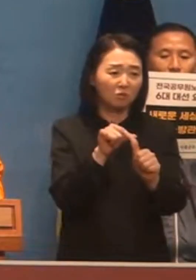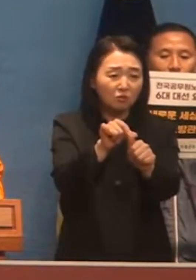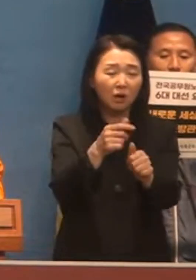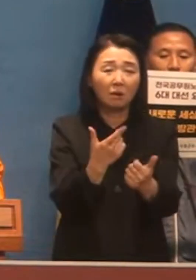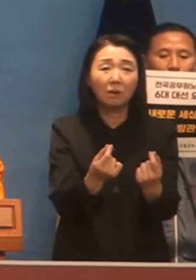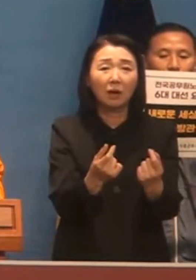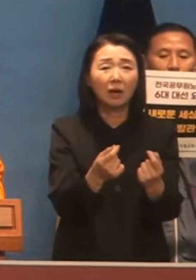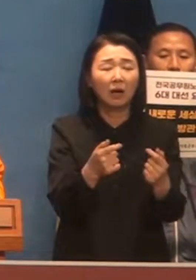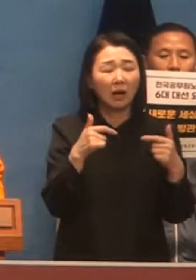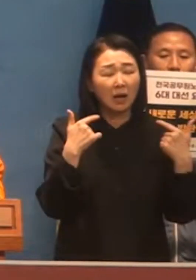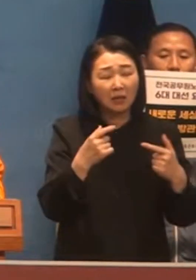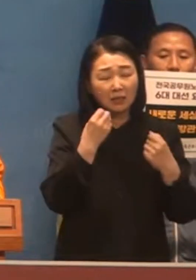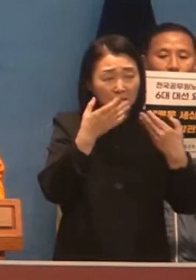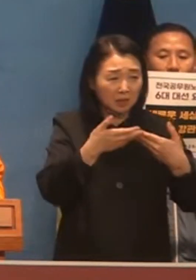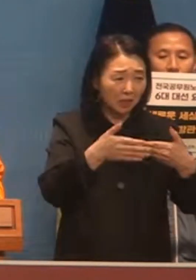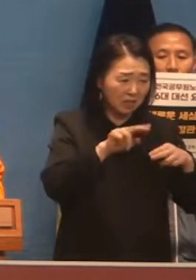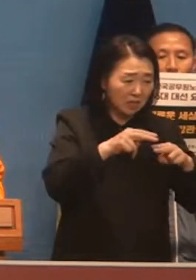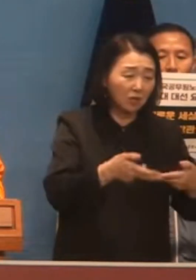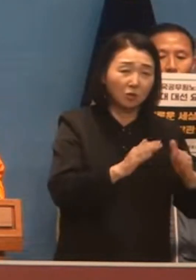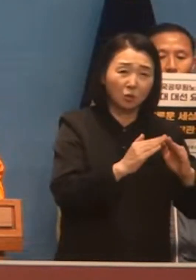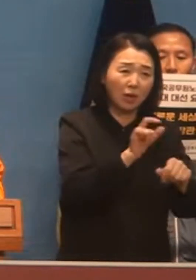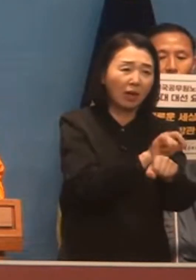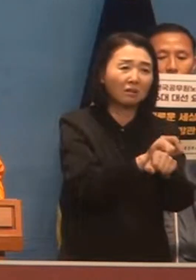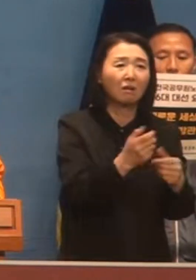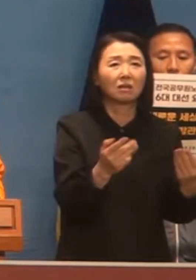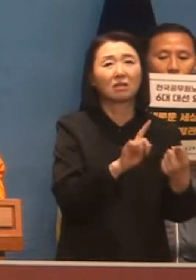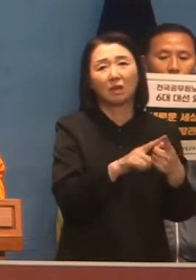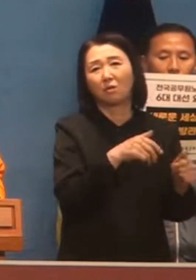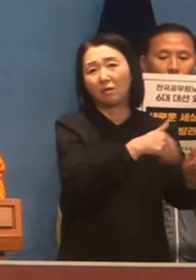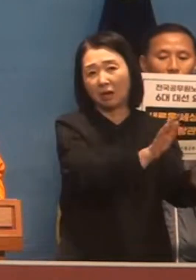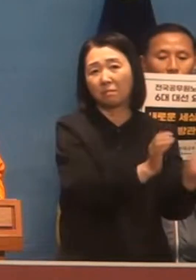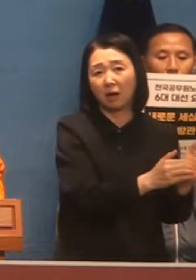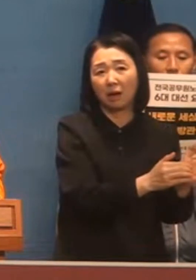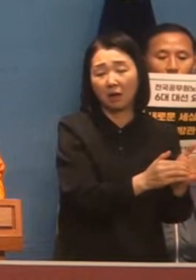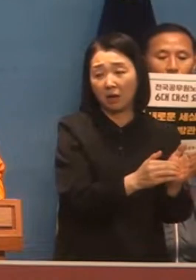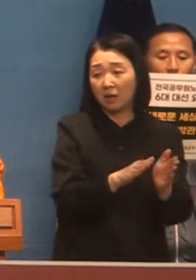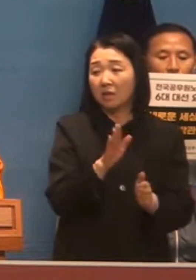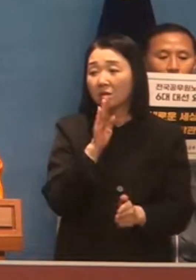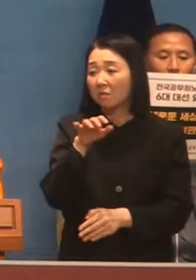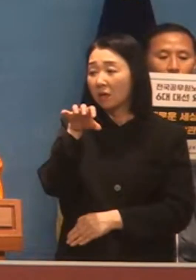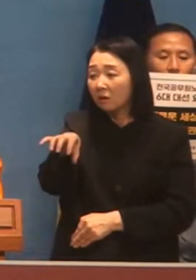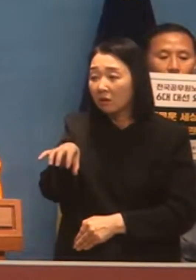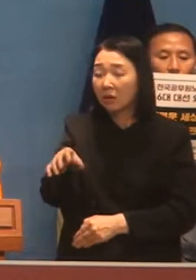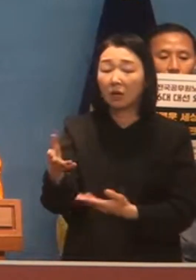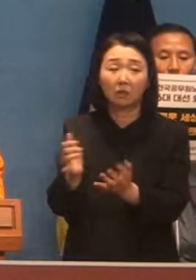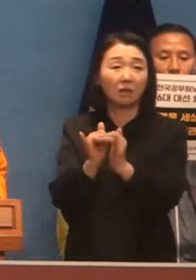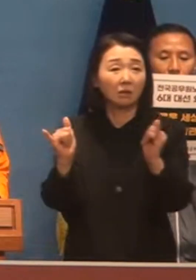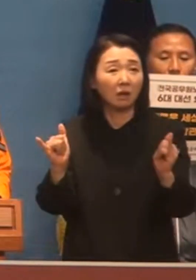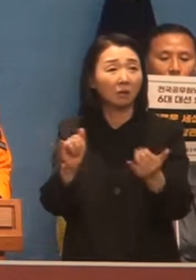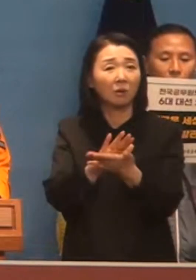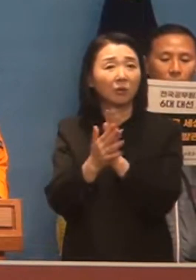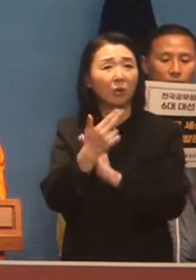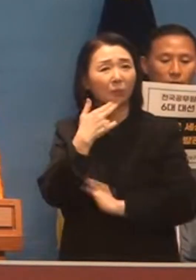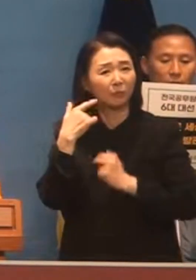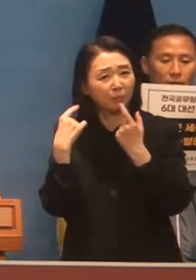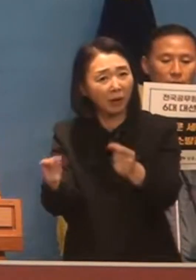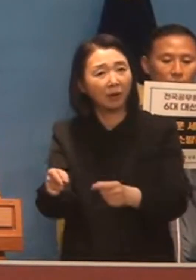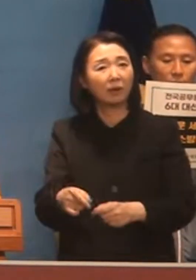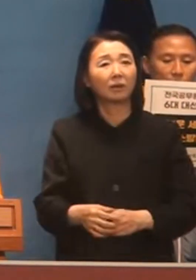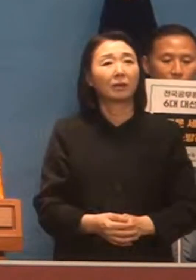충원되더라도 항상 신설된 보직과 행정 업무로 인력이 흡수되고 정작 현장 인력은 뚜렷한 변화를 체감할 수